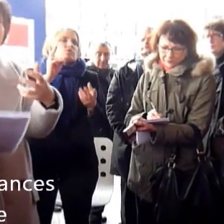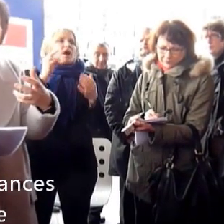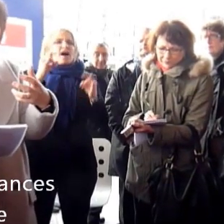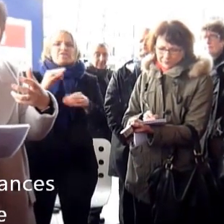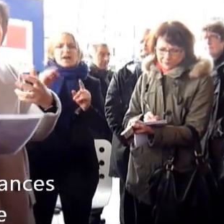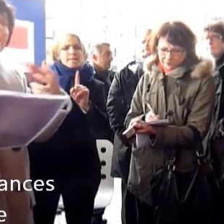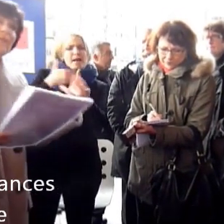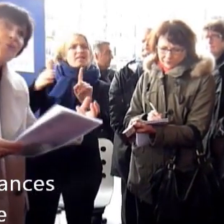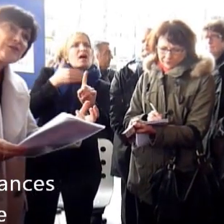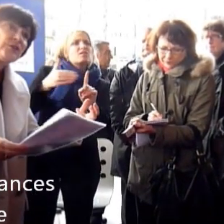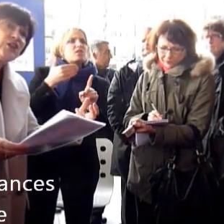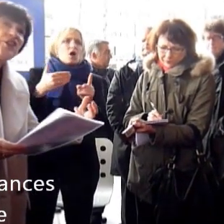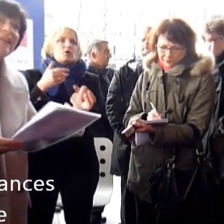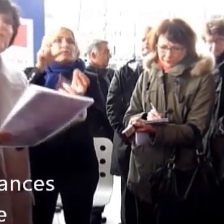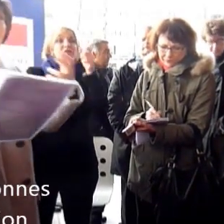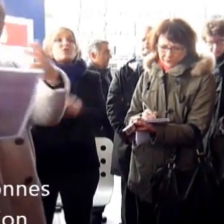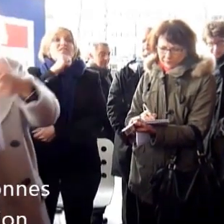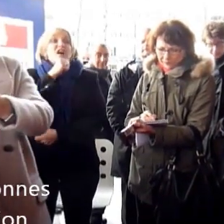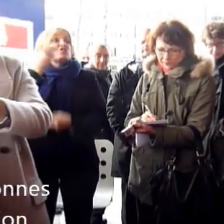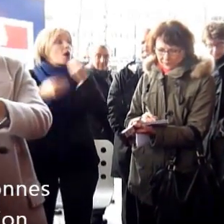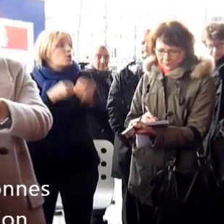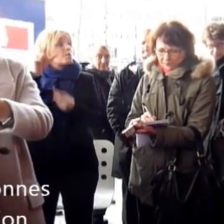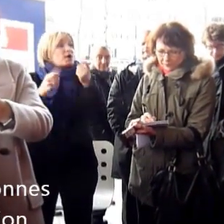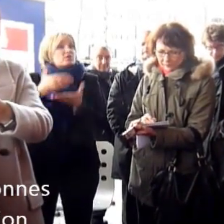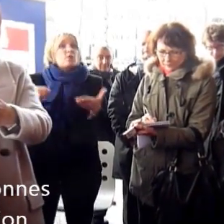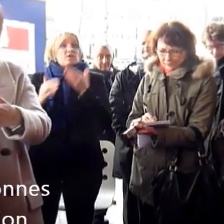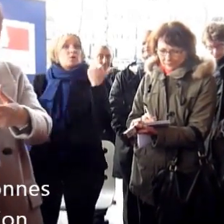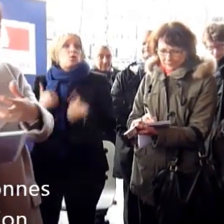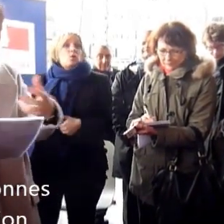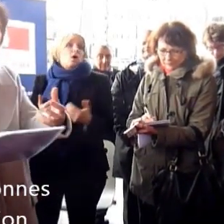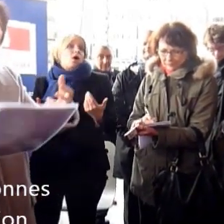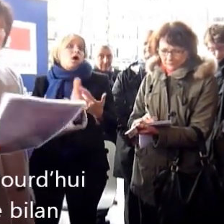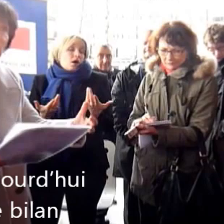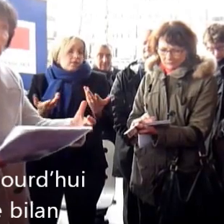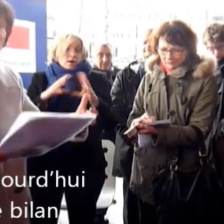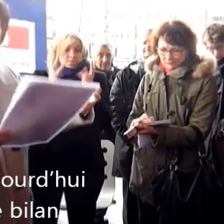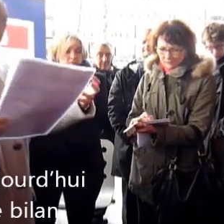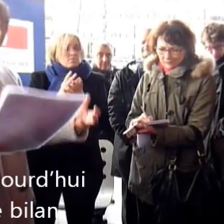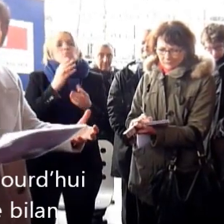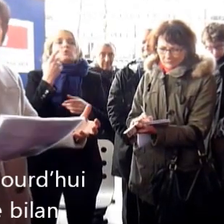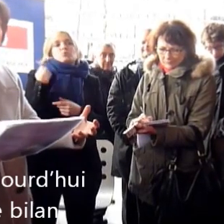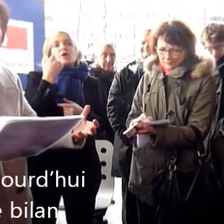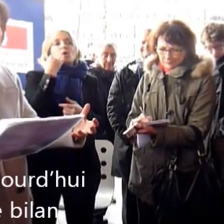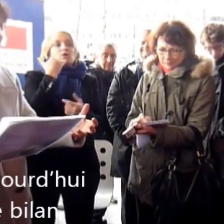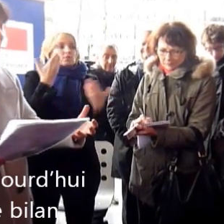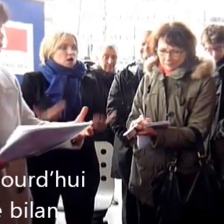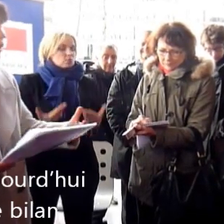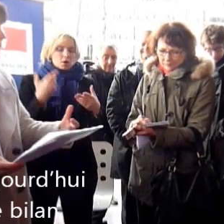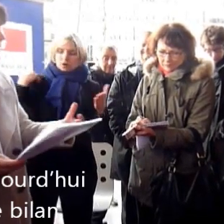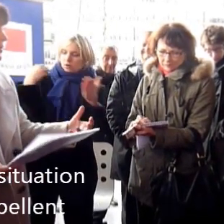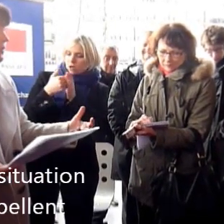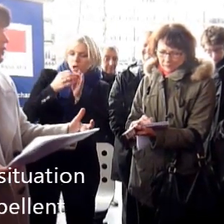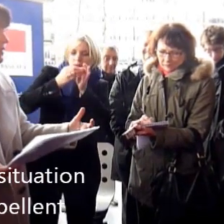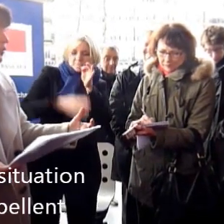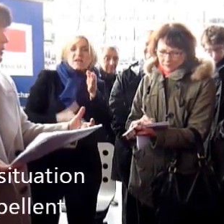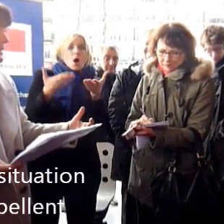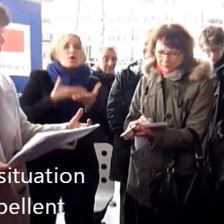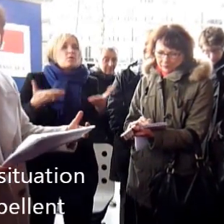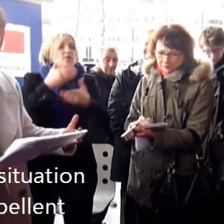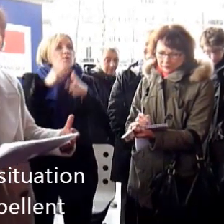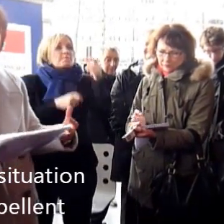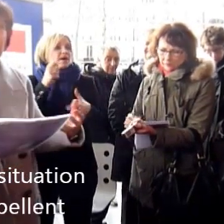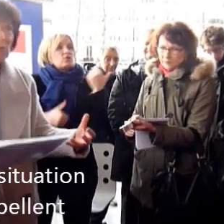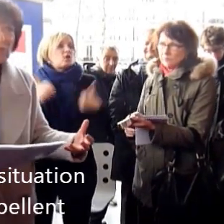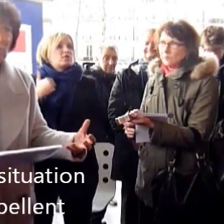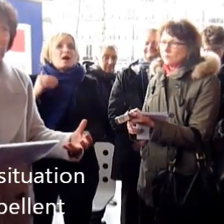des maltraitances à l'égard de personnes âgées et de personnes en situation de handicap. Il se trouve qu'aujourd'hui, quand on fait le bilan, les personnes en situation de